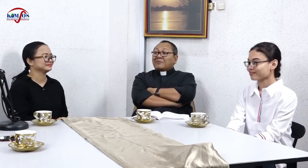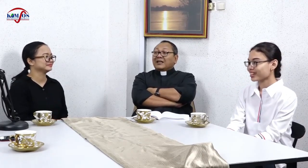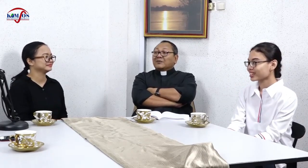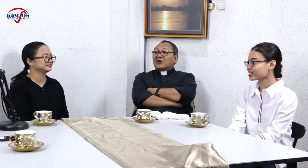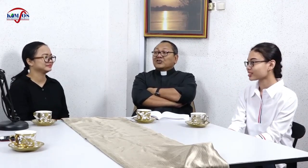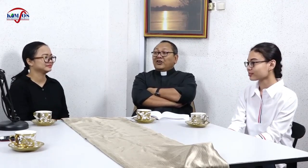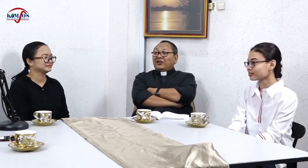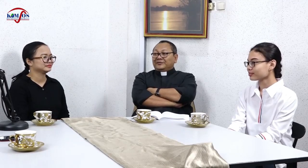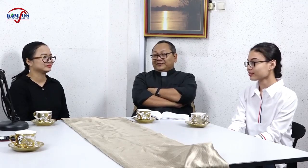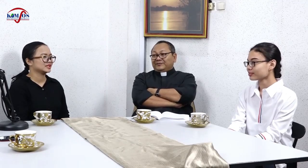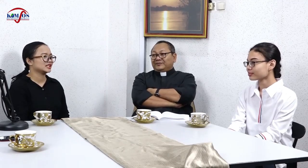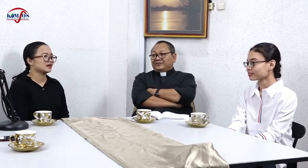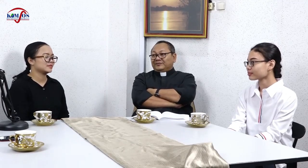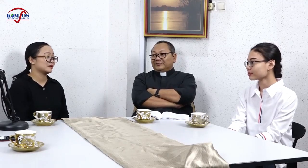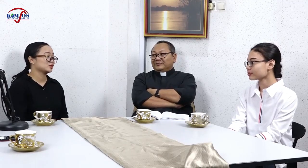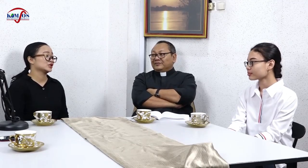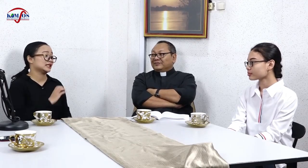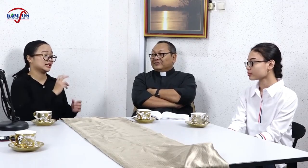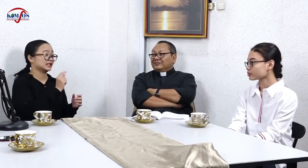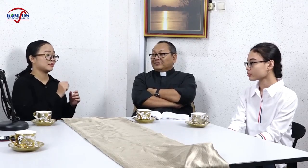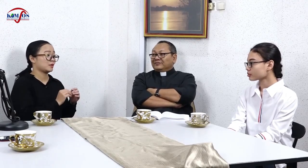yang paling menonjol ya